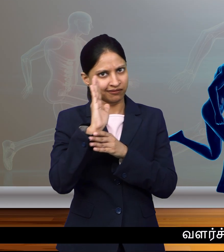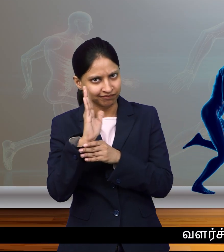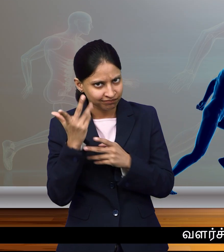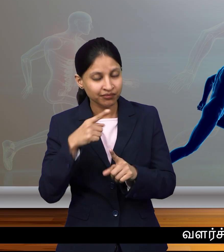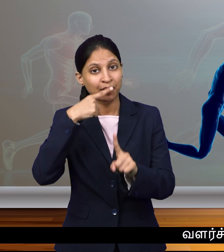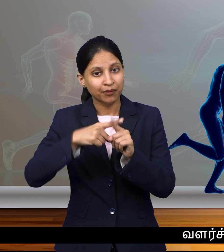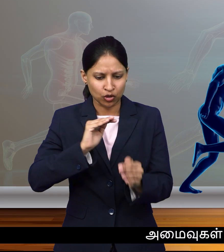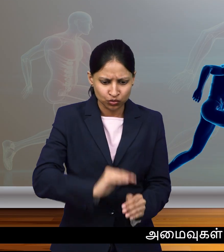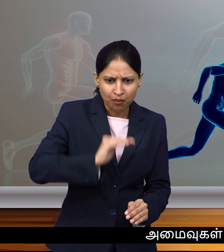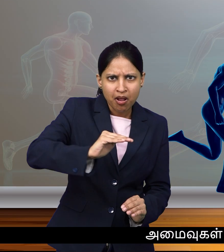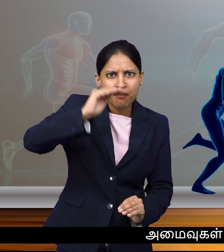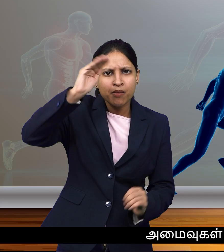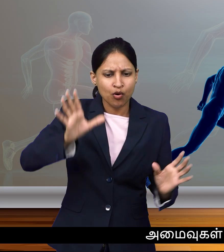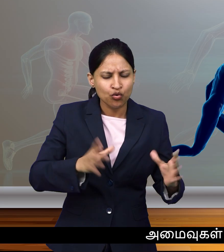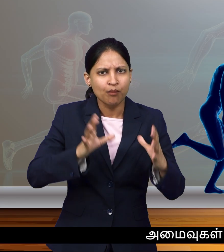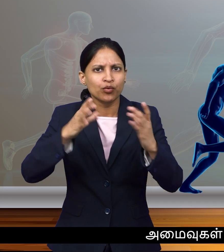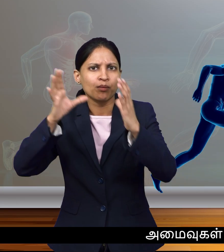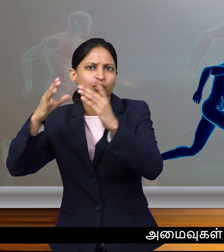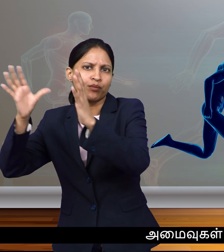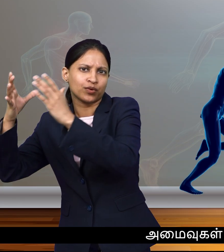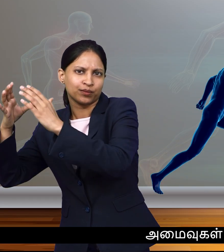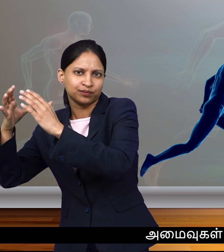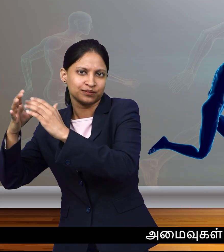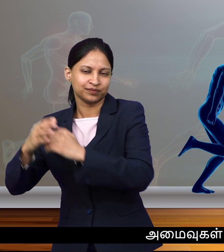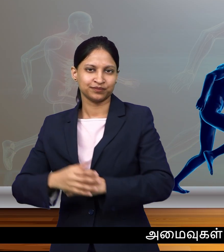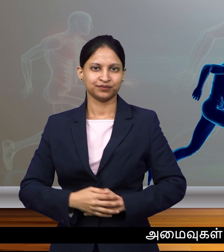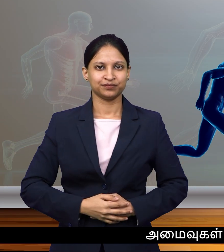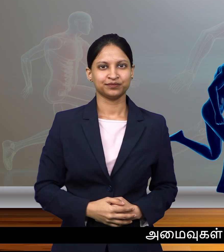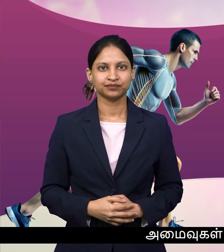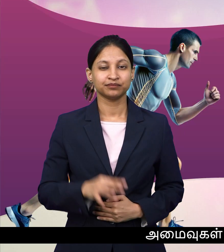வளர்ச்சியின் உடல் அமைவுகள் மற்றும் நிலைகள்.